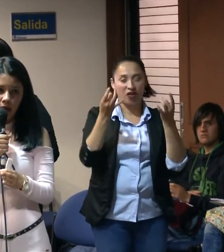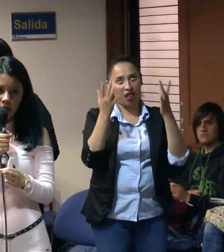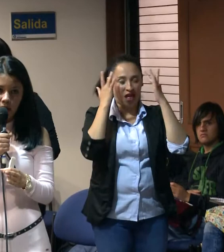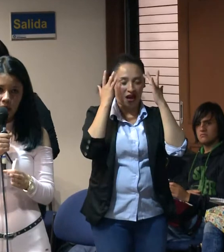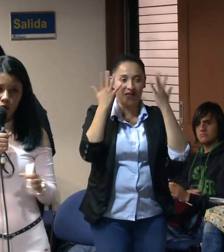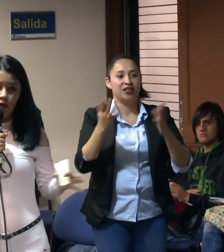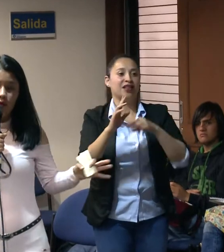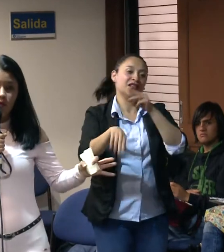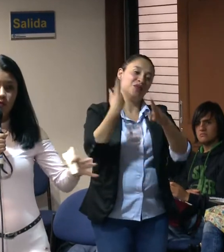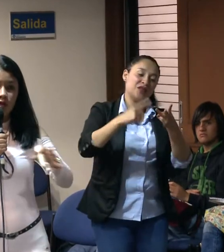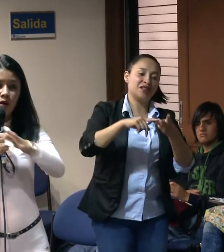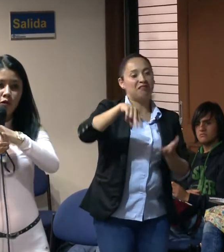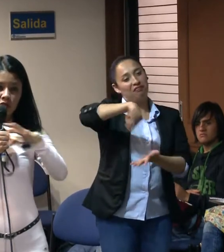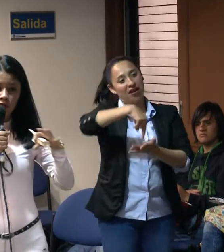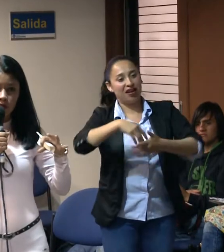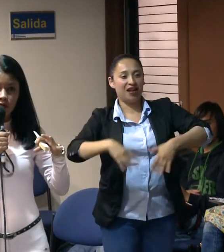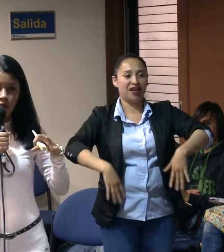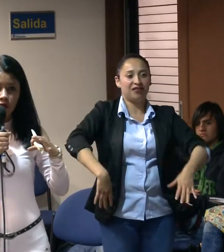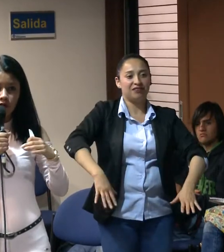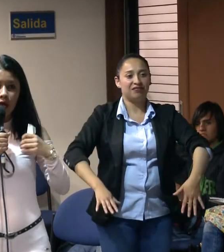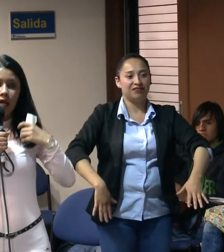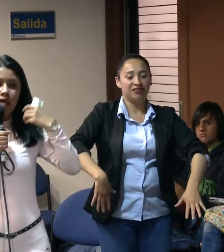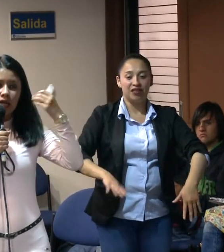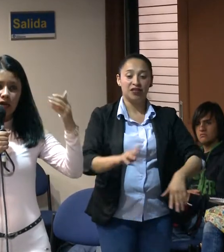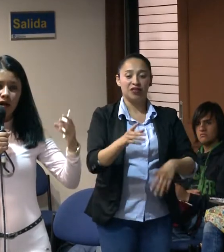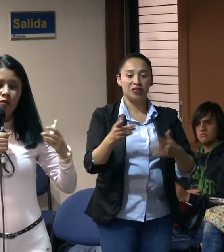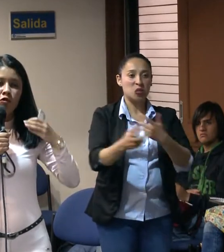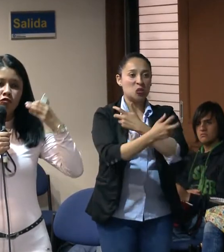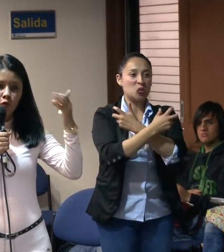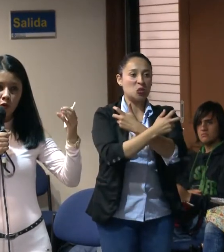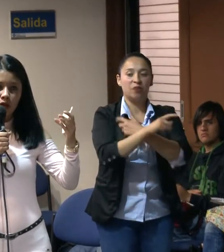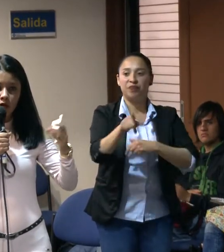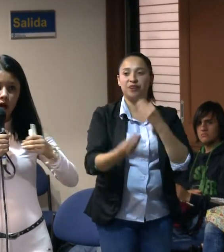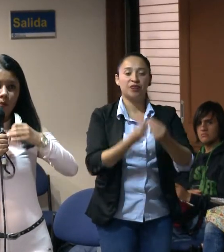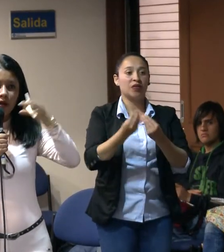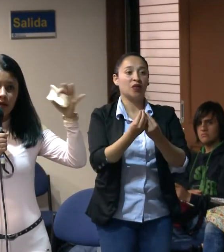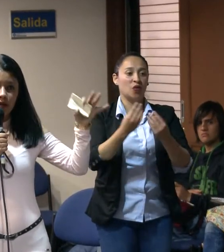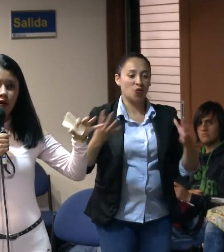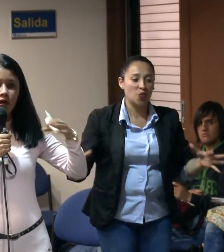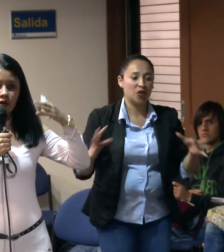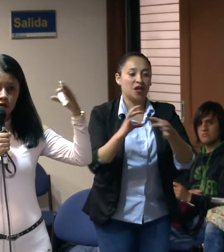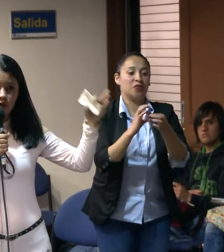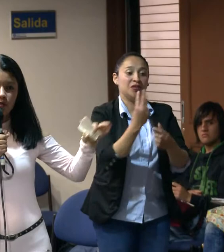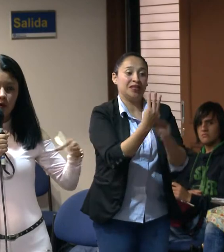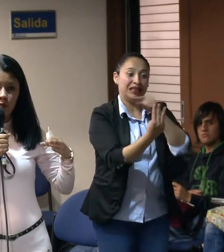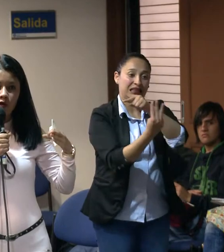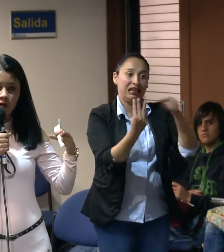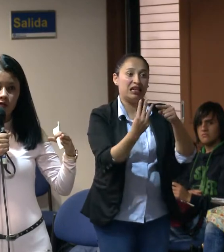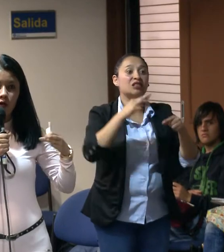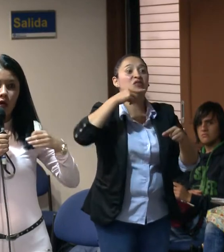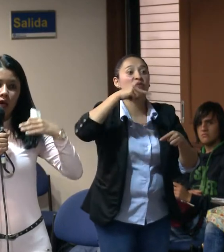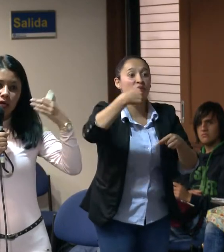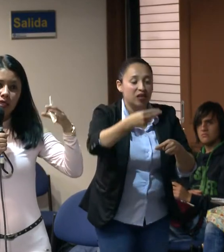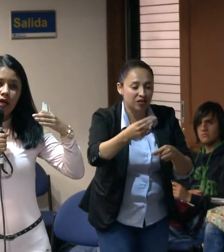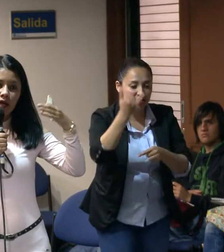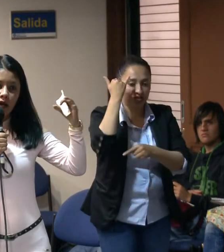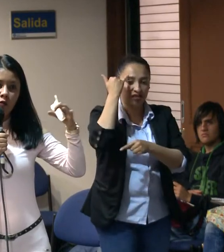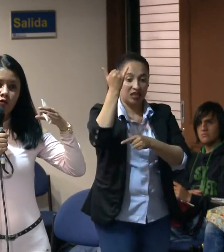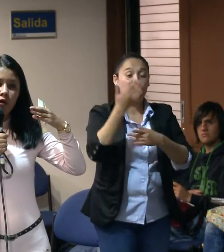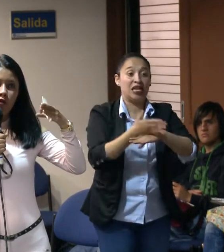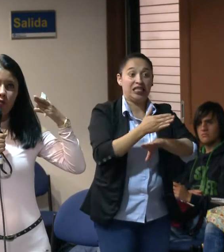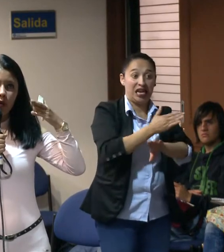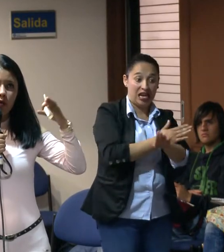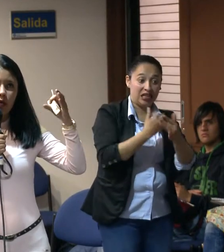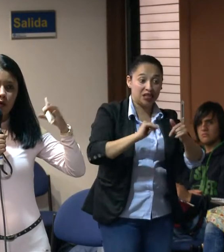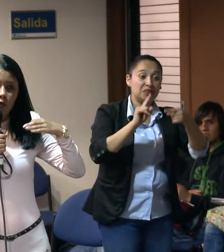el baile del esqueleto, entonces uníamos esos tres cuentos y creábamos un cuento a partir de lo que nosotros habíamos visto y ya